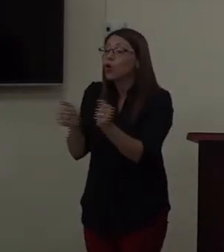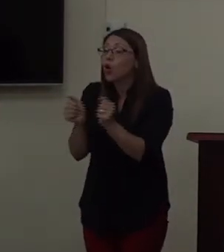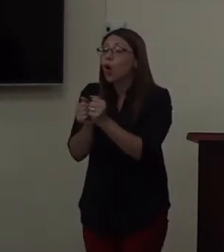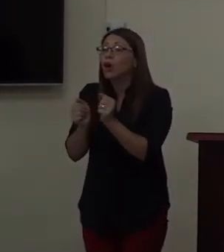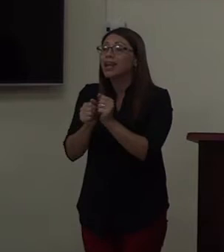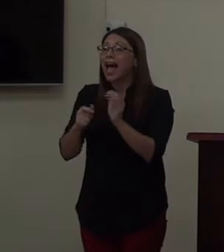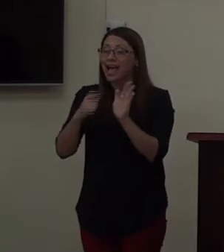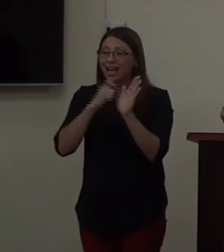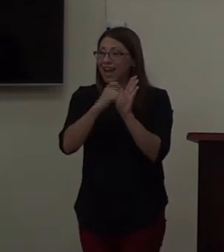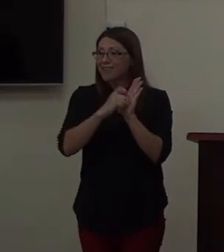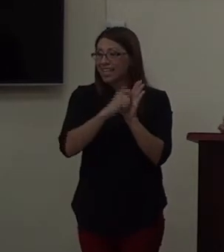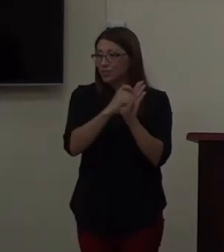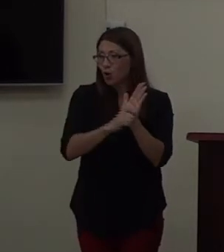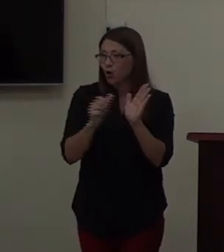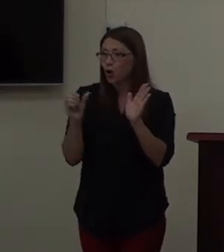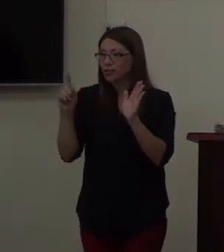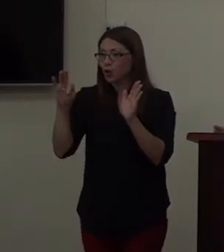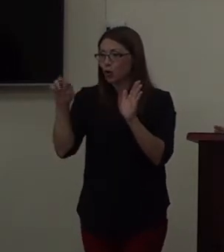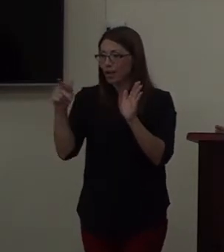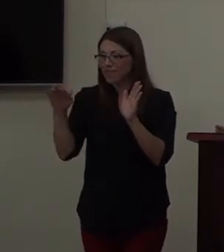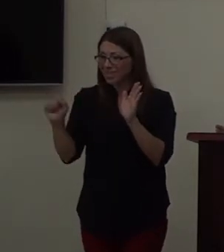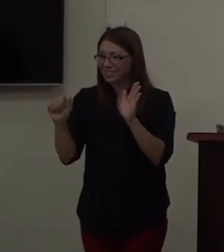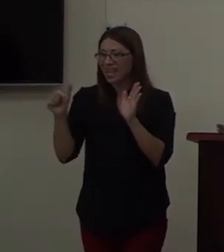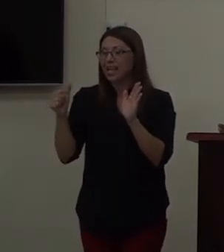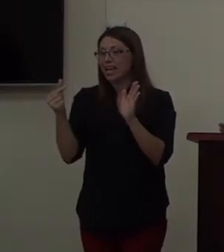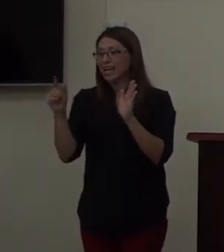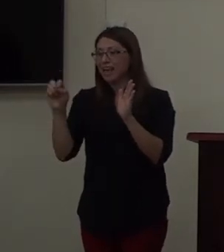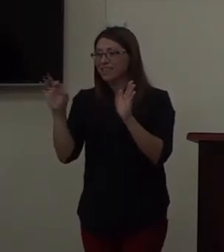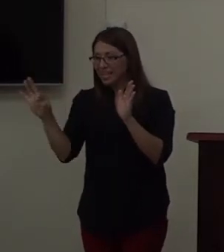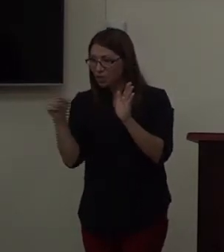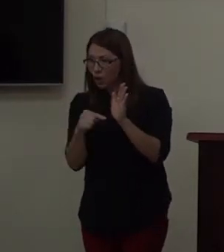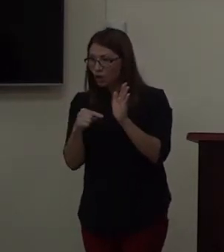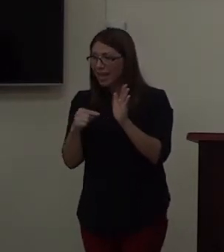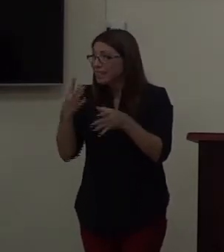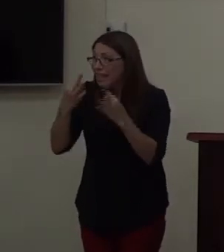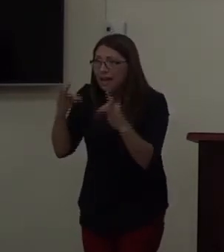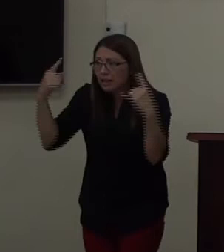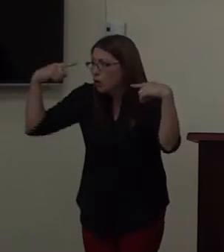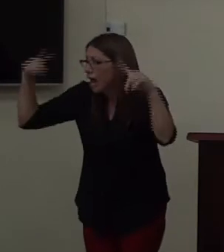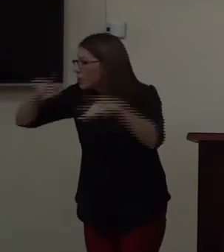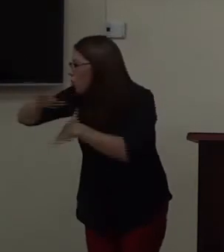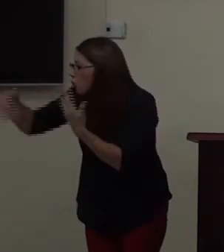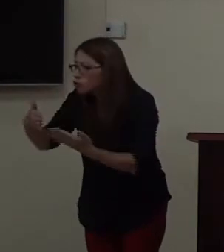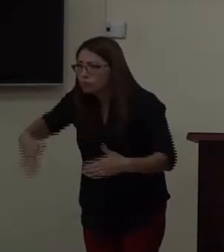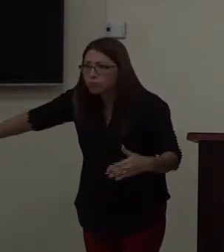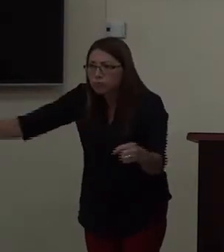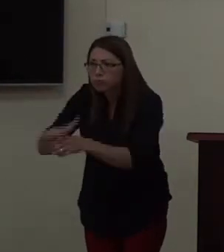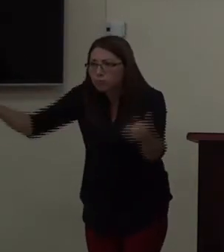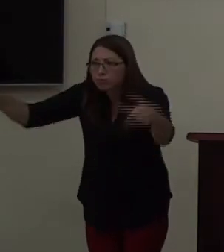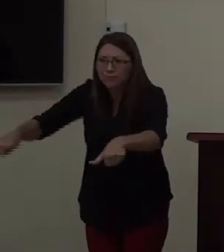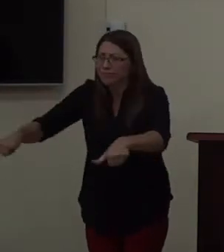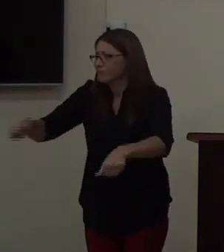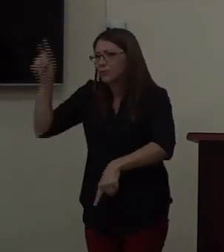las ortografías. Llegar a ese consenso absoluto y nunca se llegó, ¿verdad? Y siguen sin llegar en muchas comunidades a ese consenso.